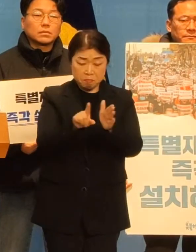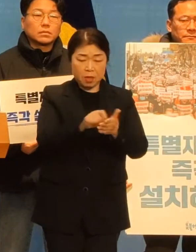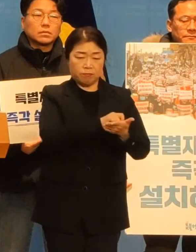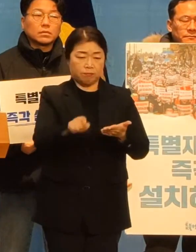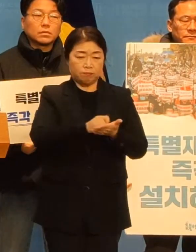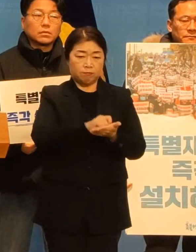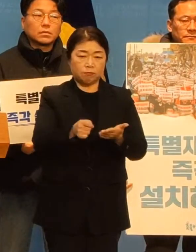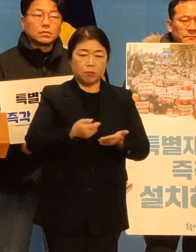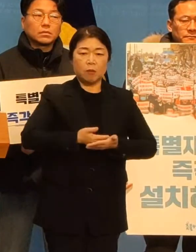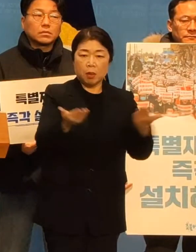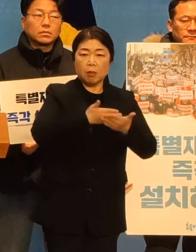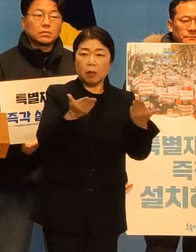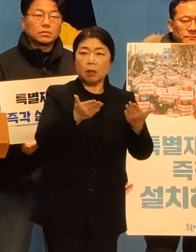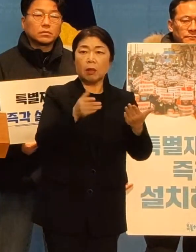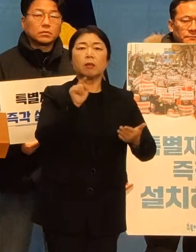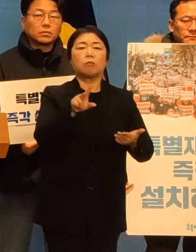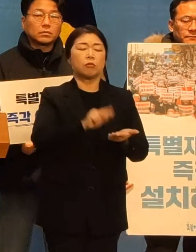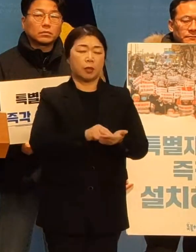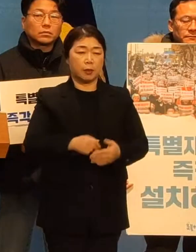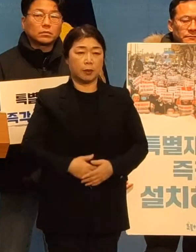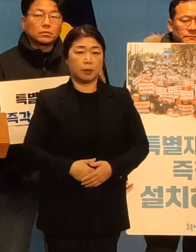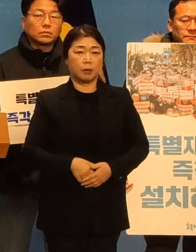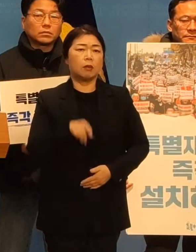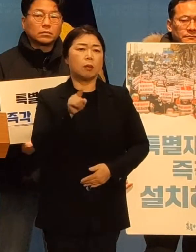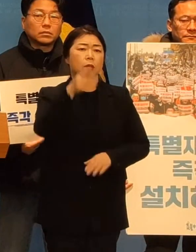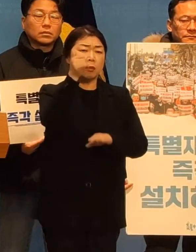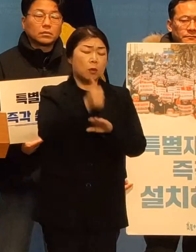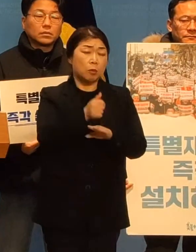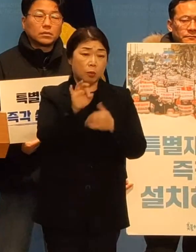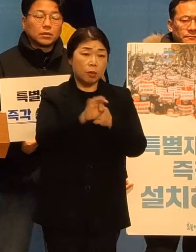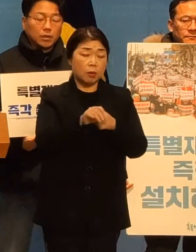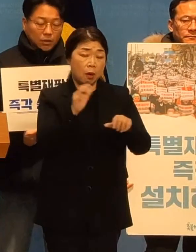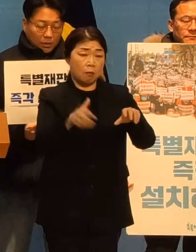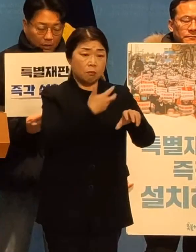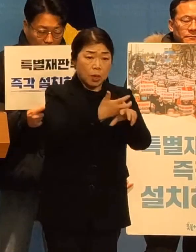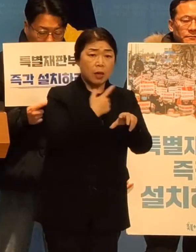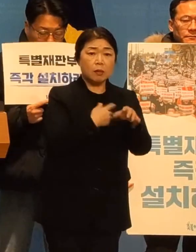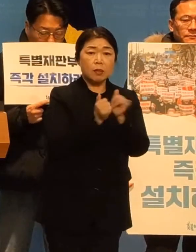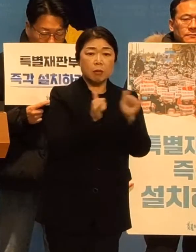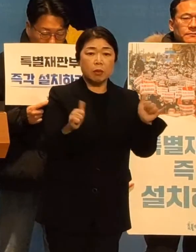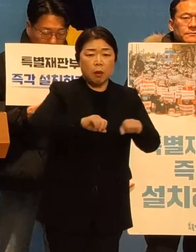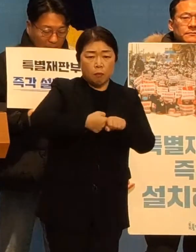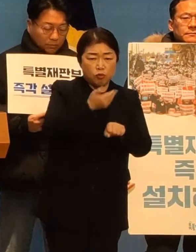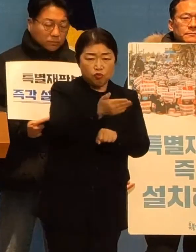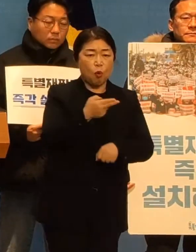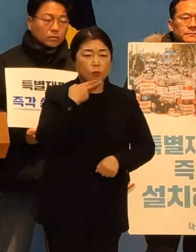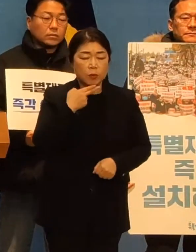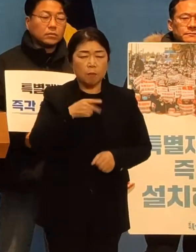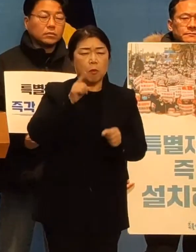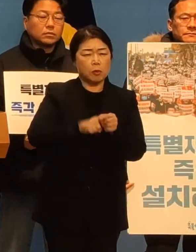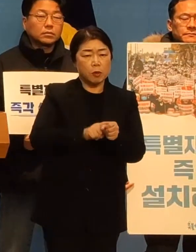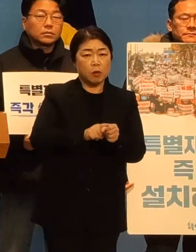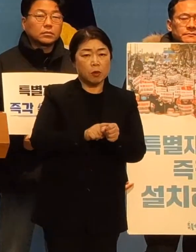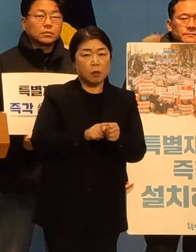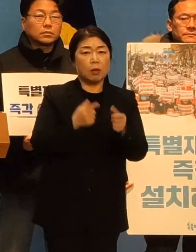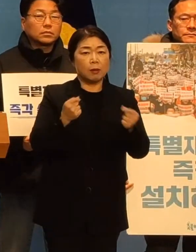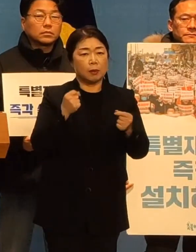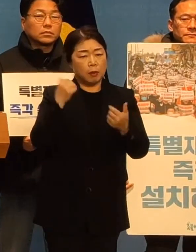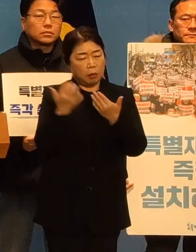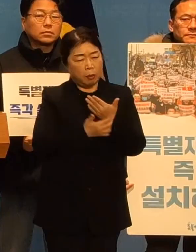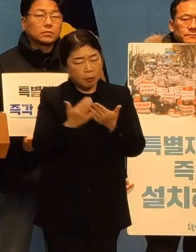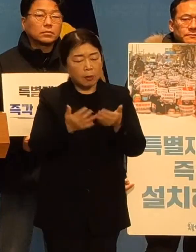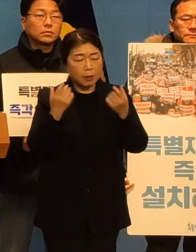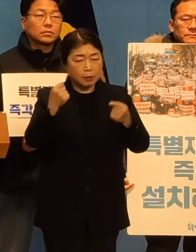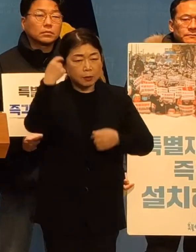이런 것들은 내란범을 풀어주려고 내란 범죄를 처벌하지 않으려고 애쓰는 그런 꼼수를 부리는